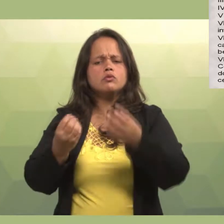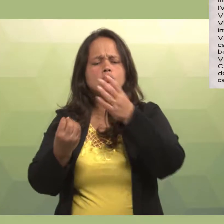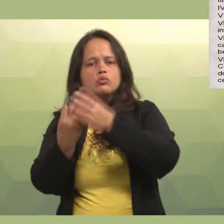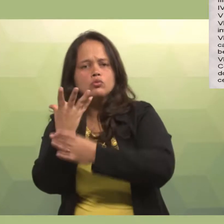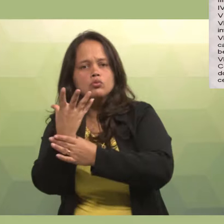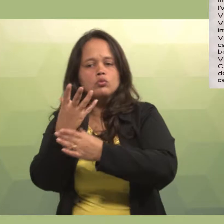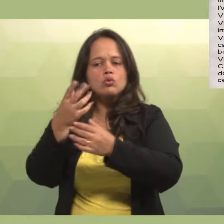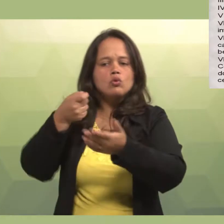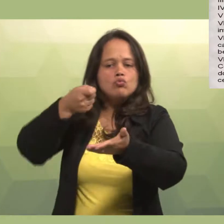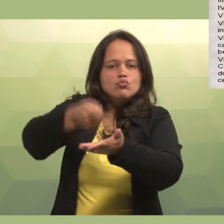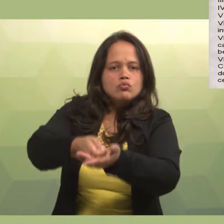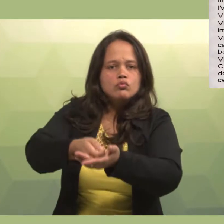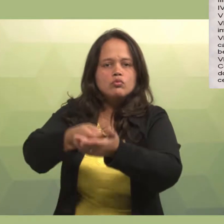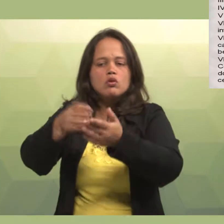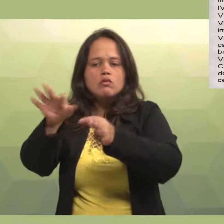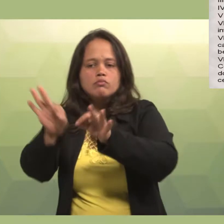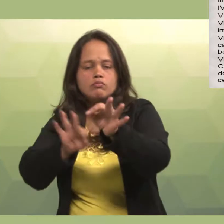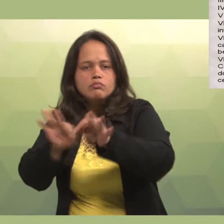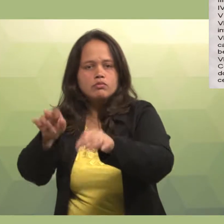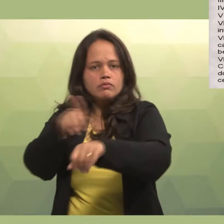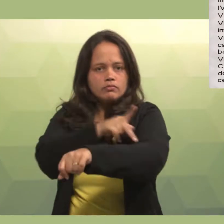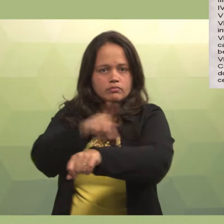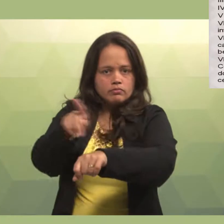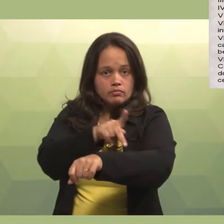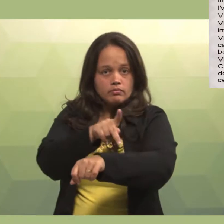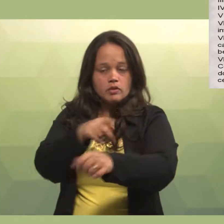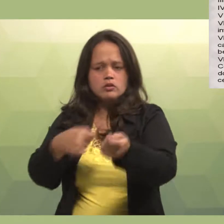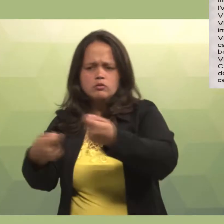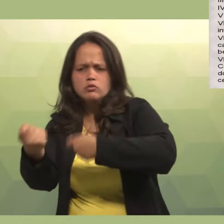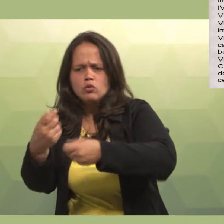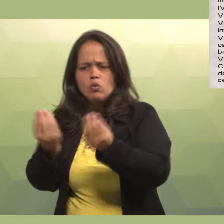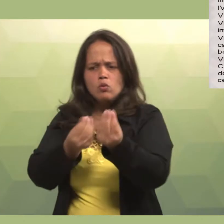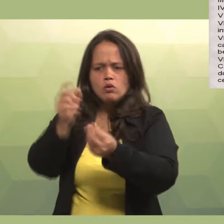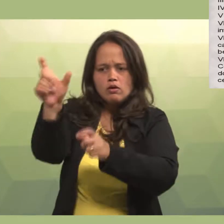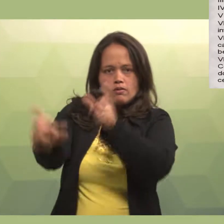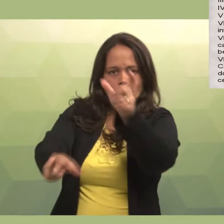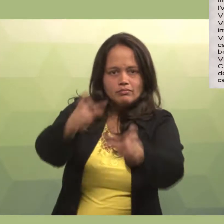seu pessoal e seus recursos materiais e financeiros,